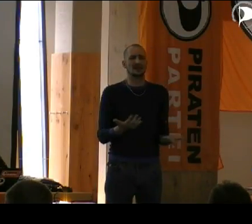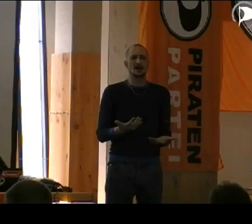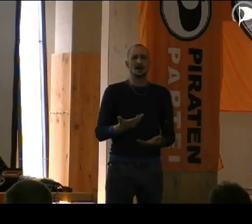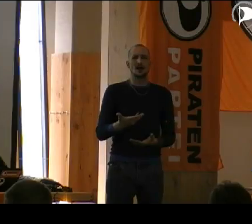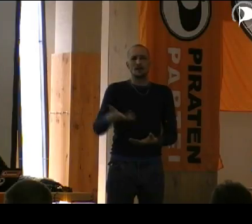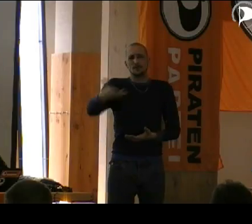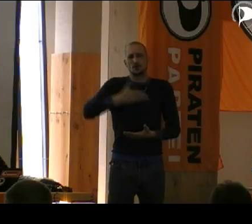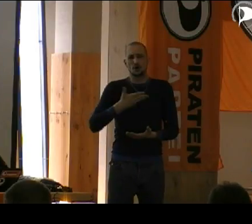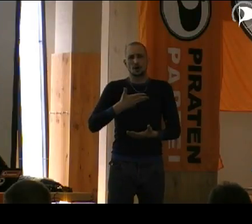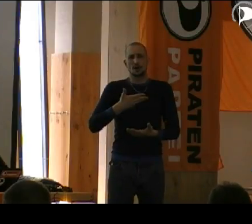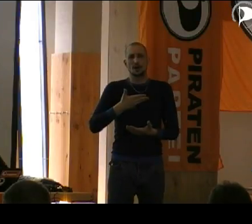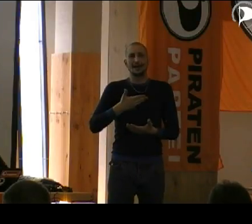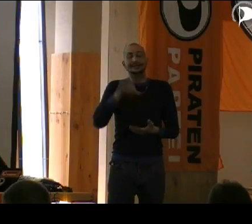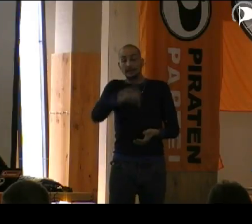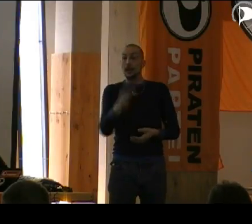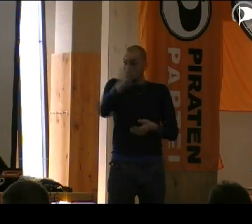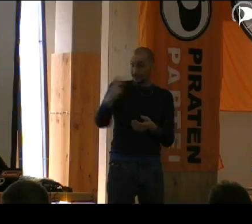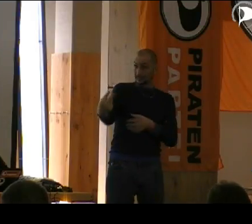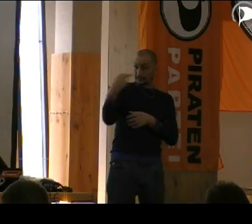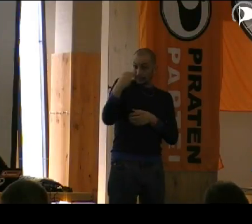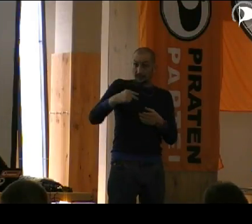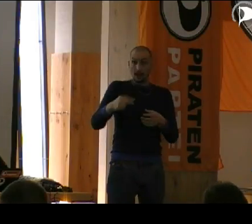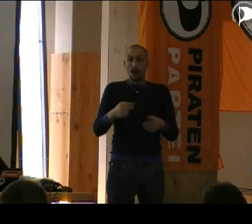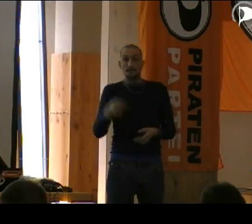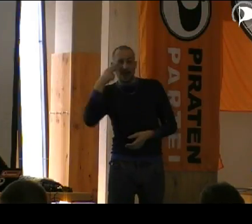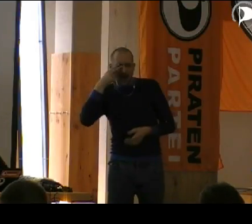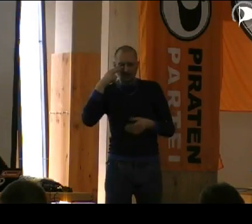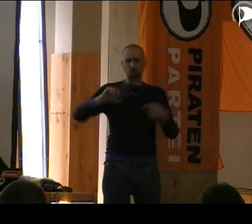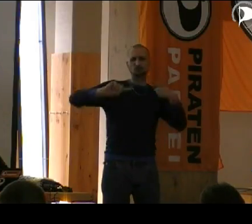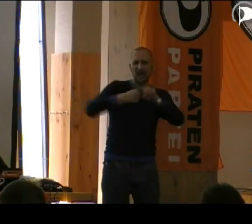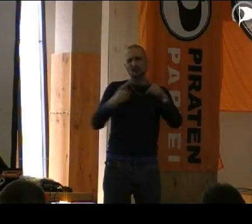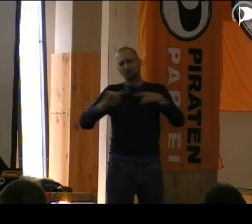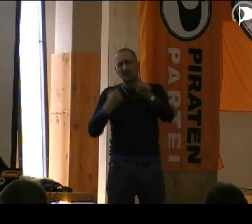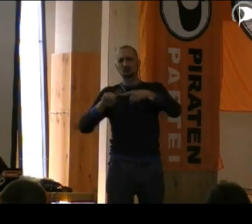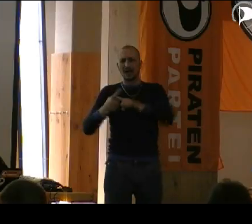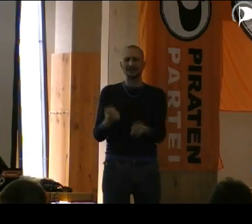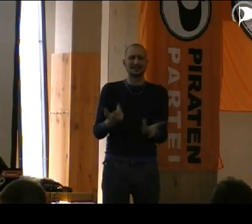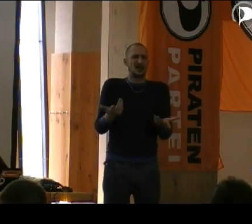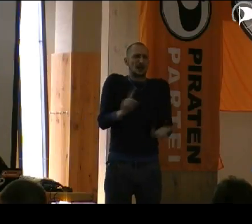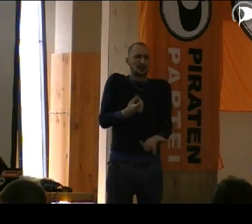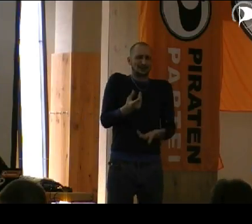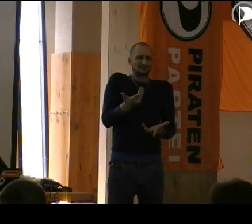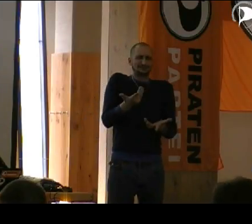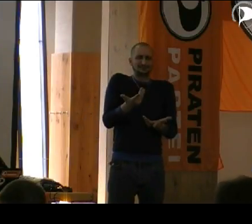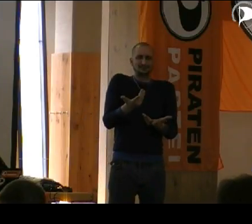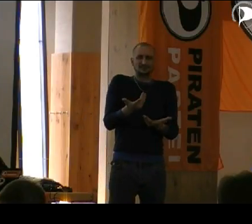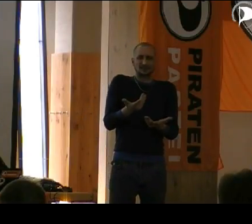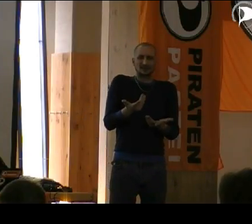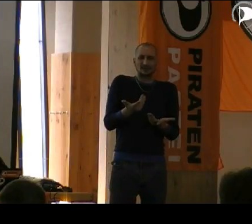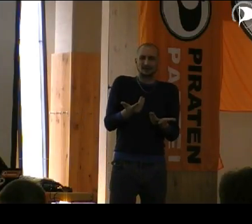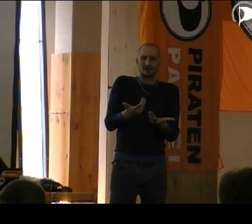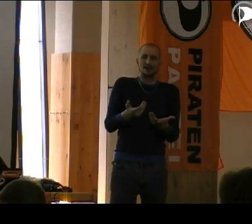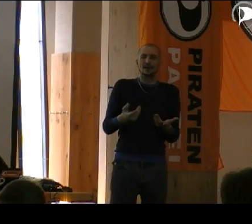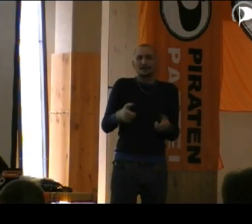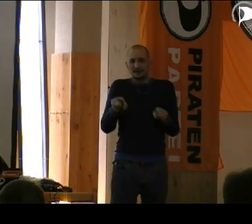als zerstrittene partei überläufers wird berichtet geraten streiten schon wieder aber gleichzeitig wir haben